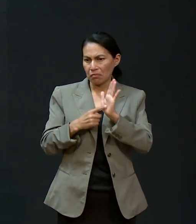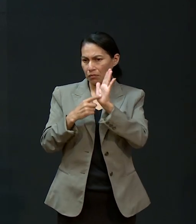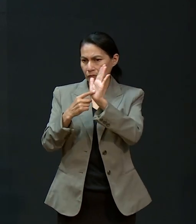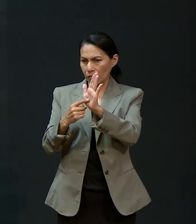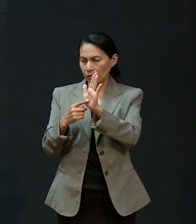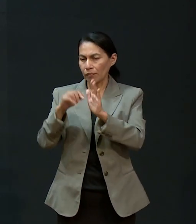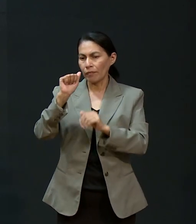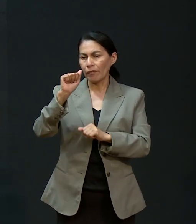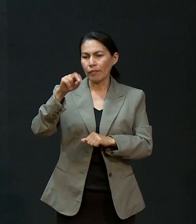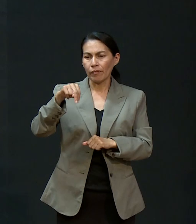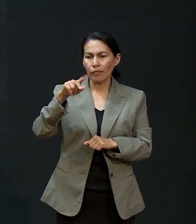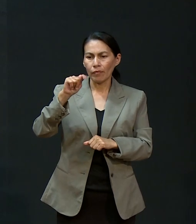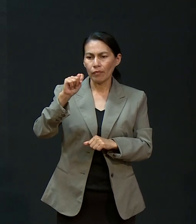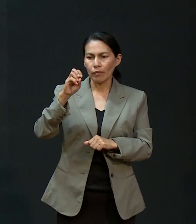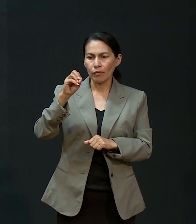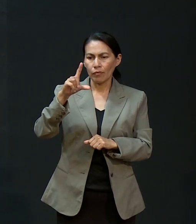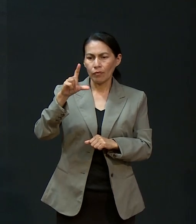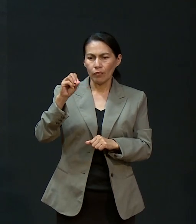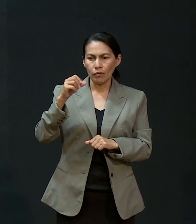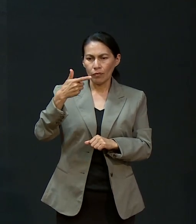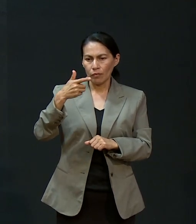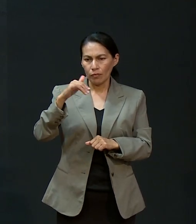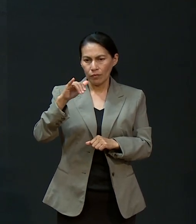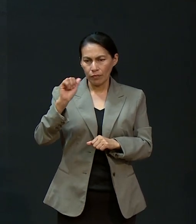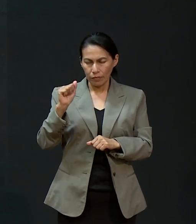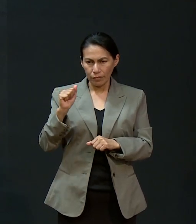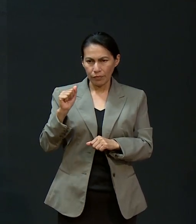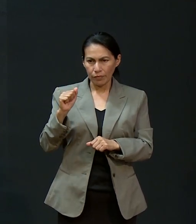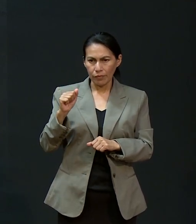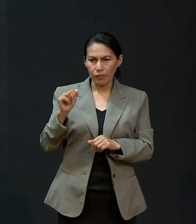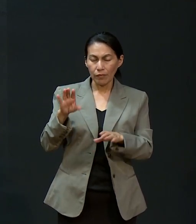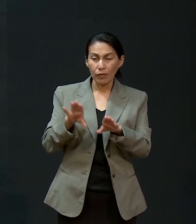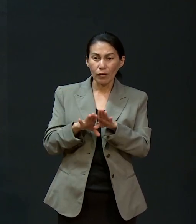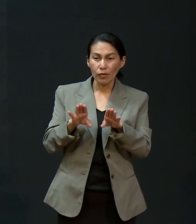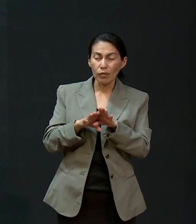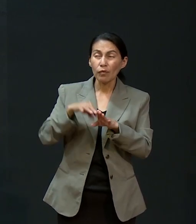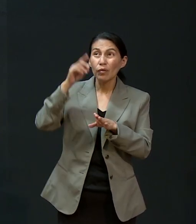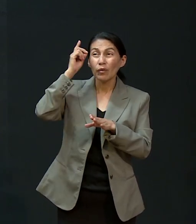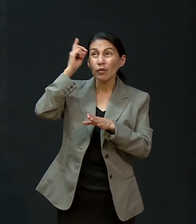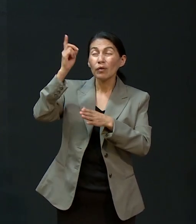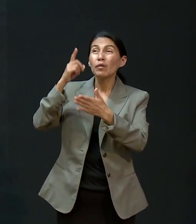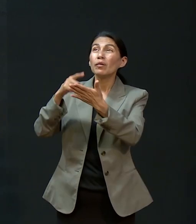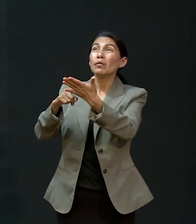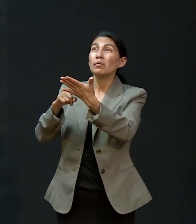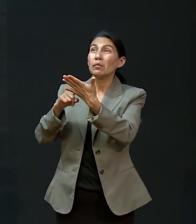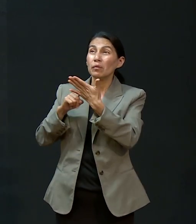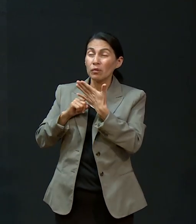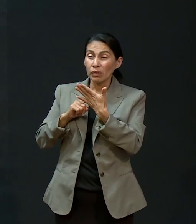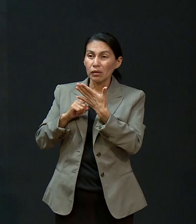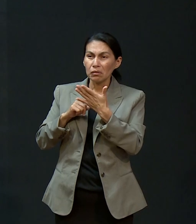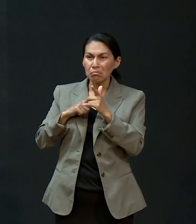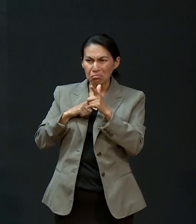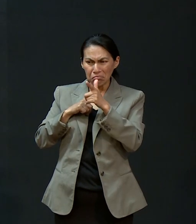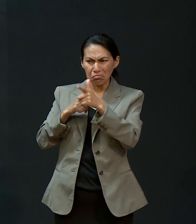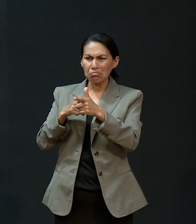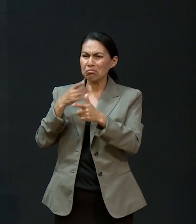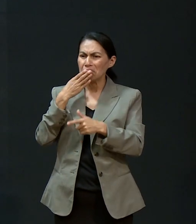yo, también se presentó en la antología, entonces fue otra manera y otra